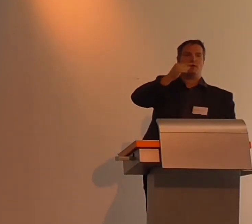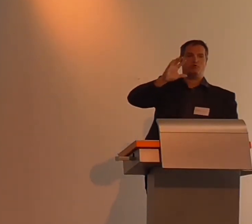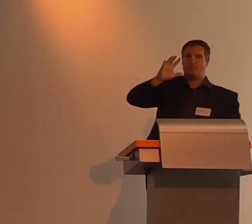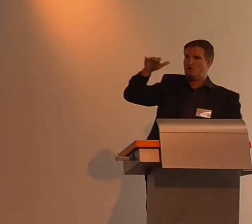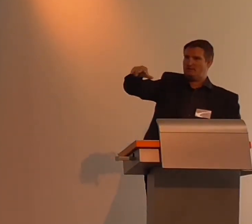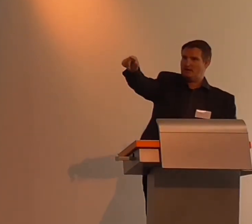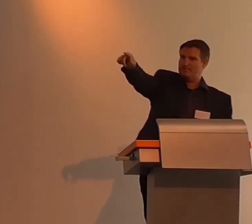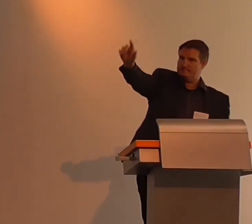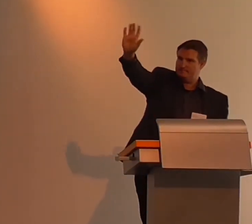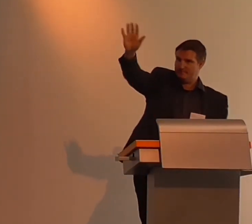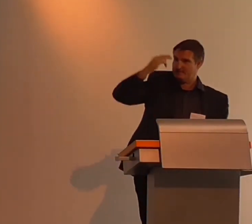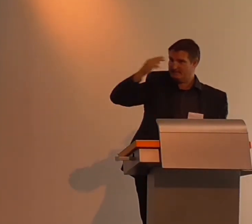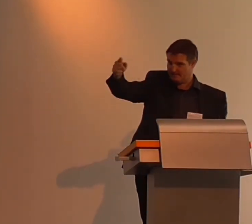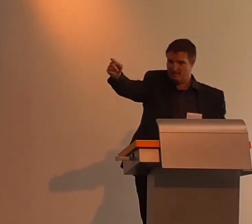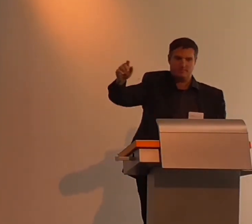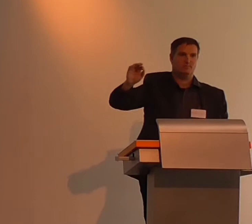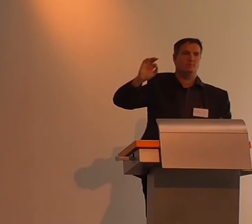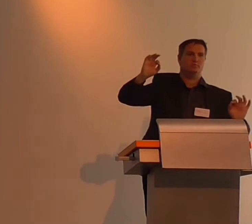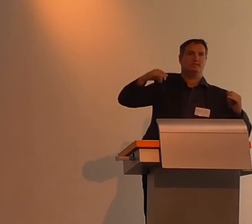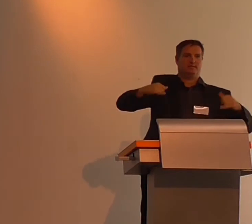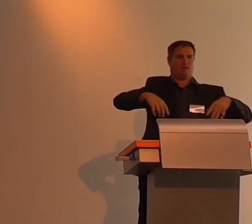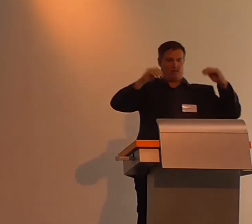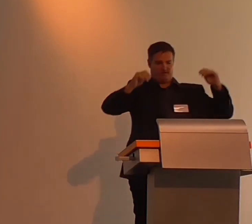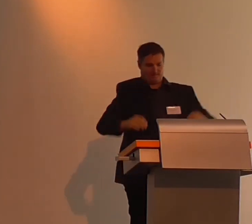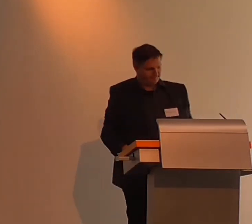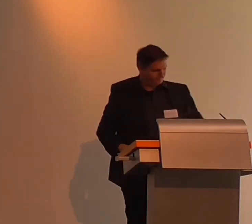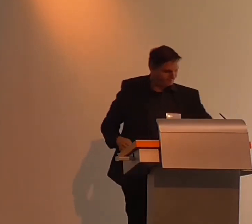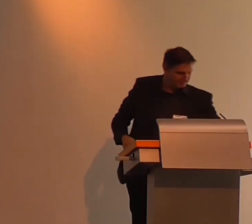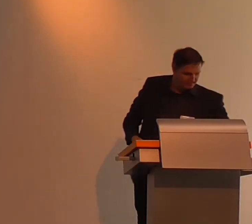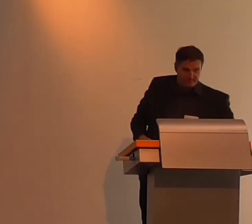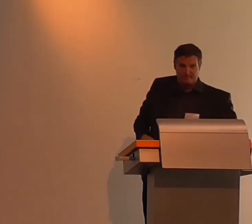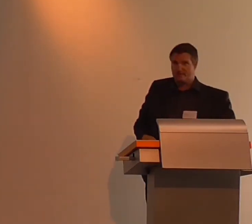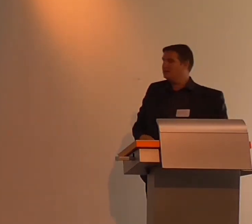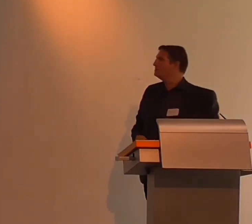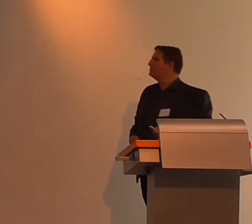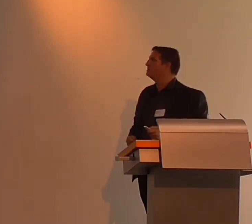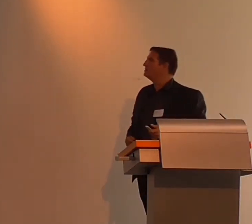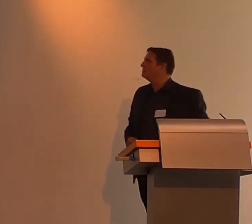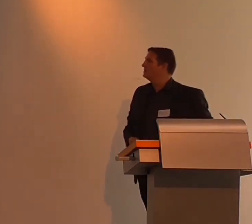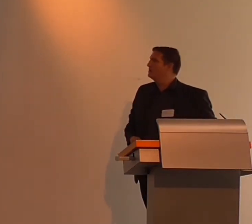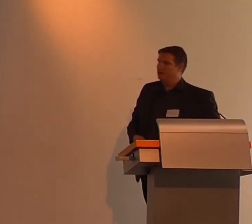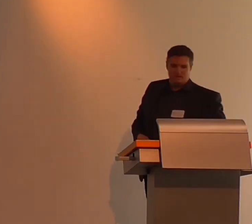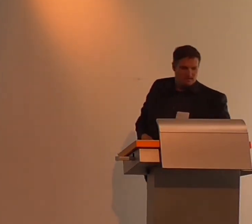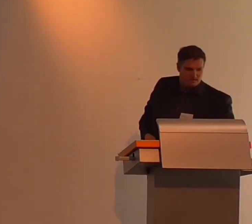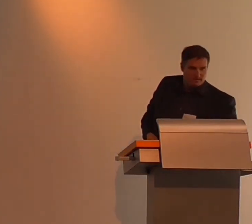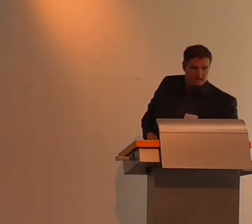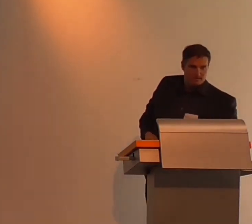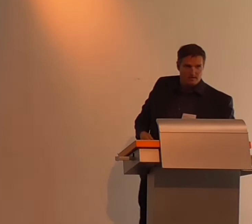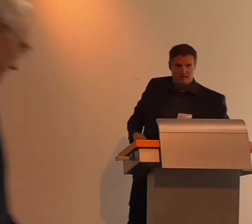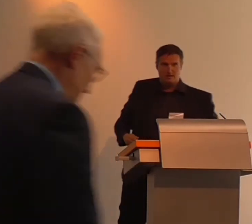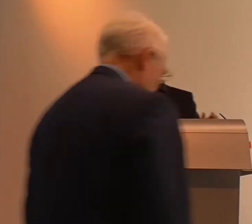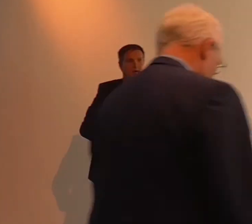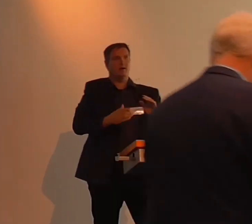So, wir geben jetzt unsere Teilung zum Abschluss mit dem Wort. Und ich freue mich sehr,